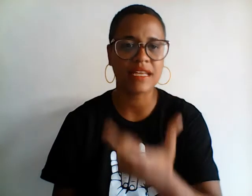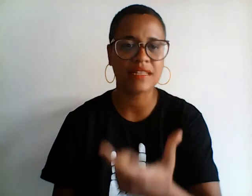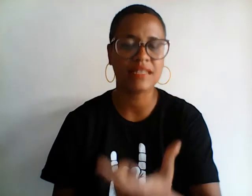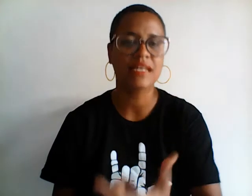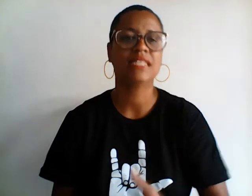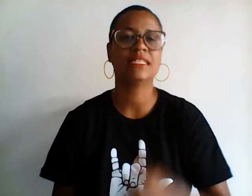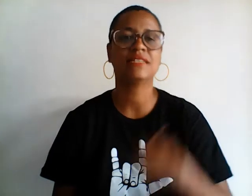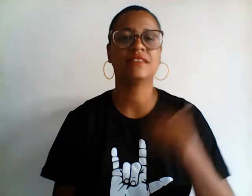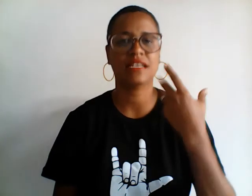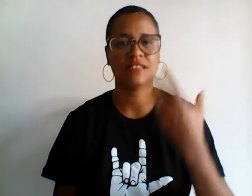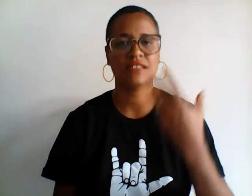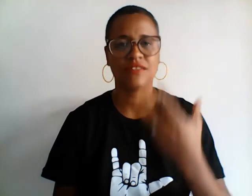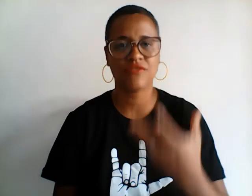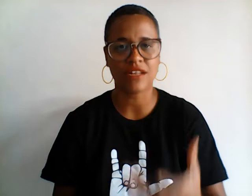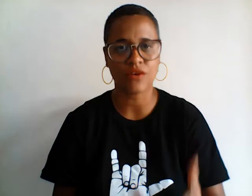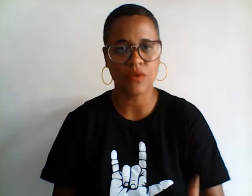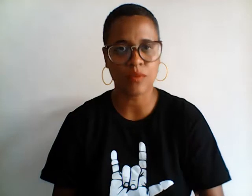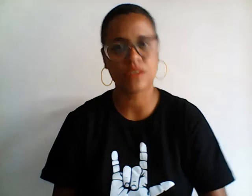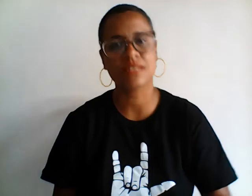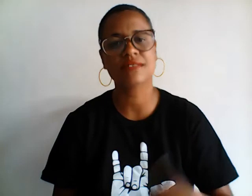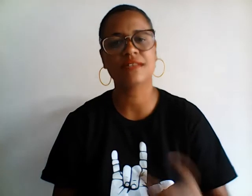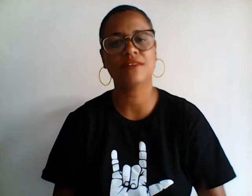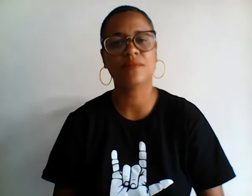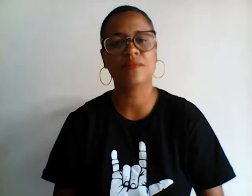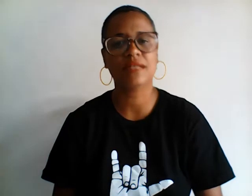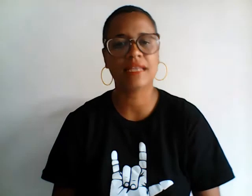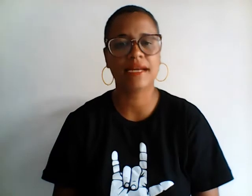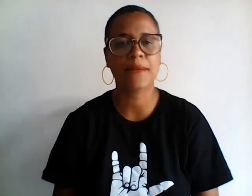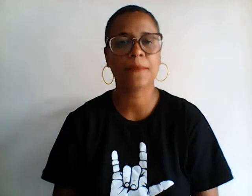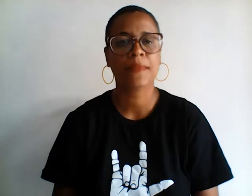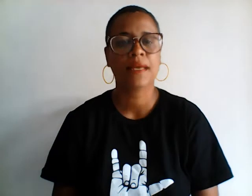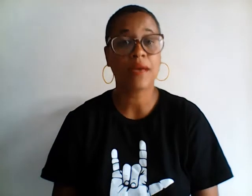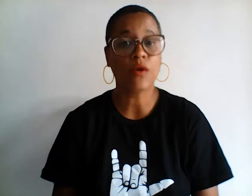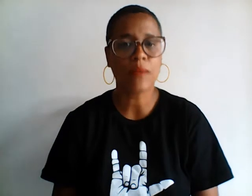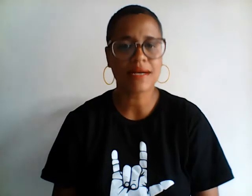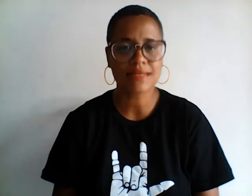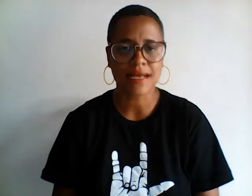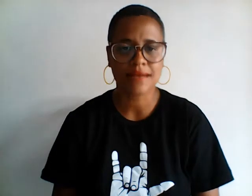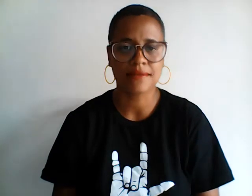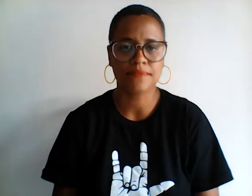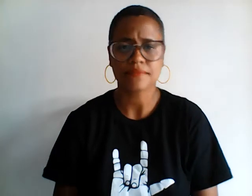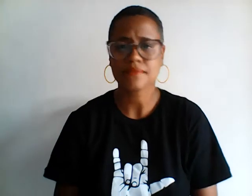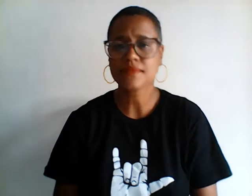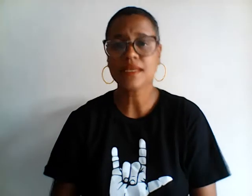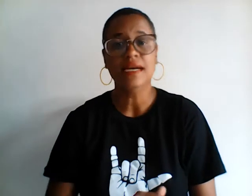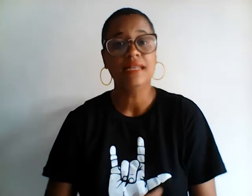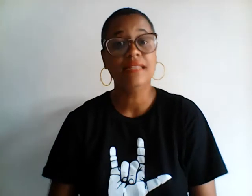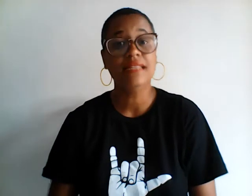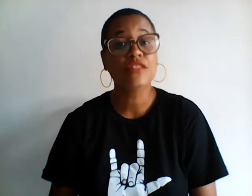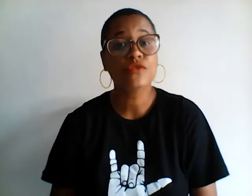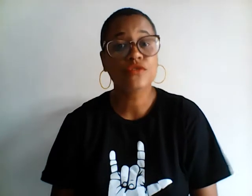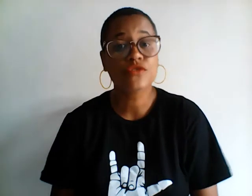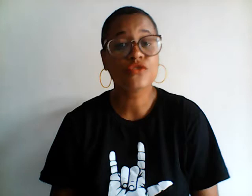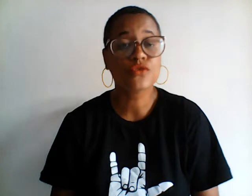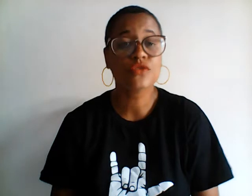frente, desde que a gente fale com uma boa dicção e de maneira bem compassada. Nem todos os surdos